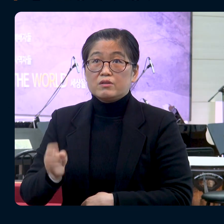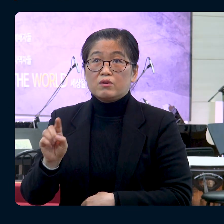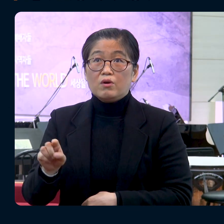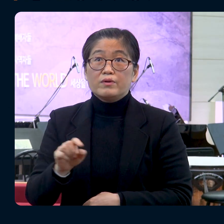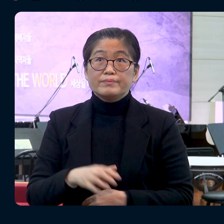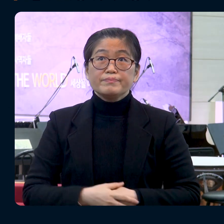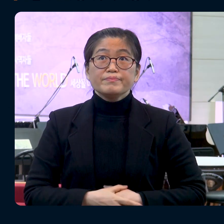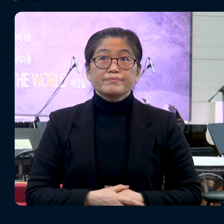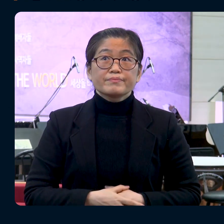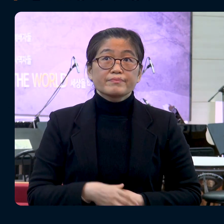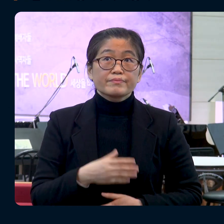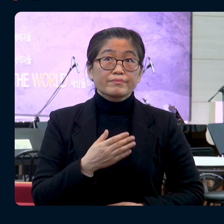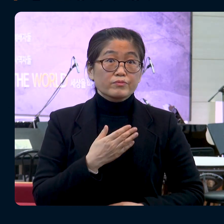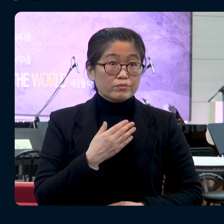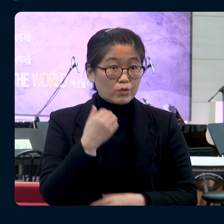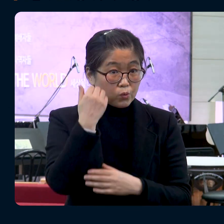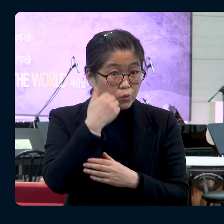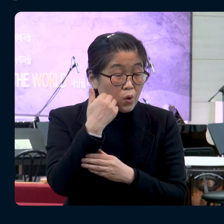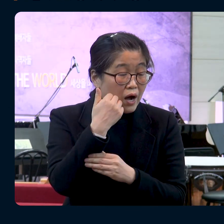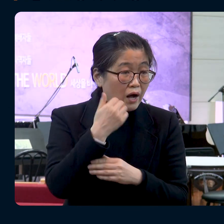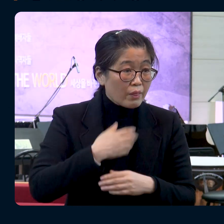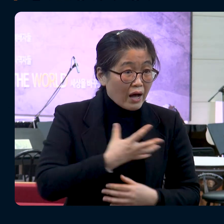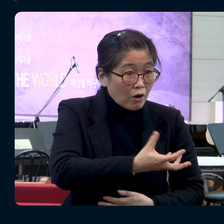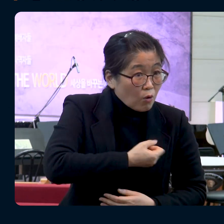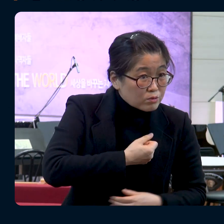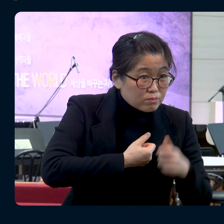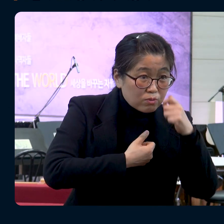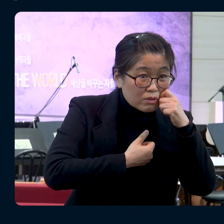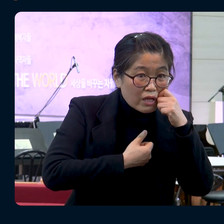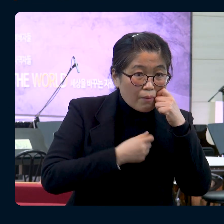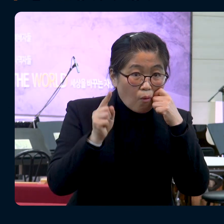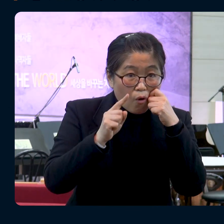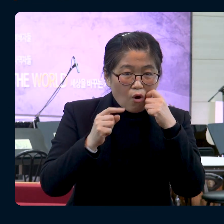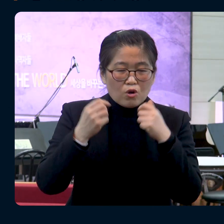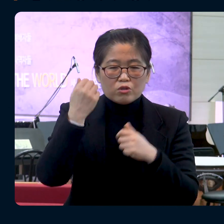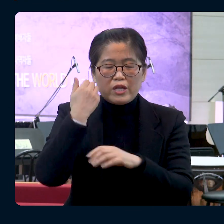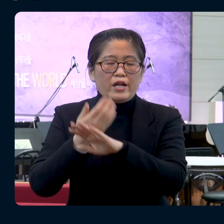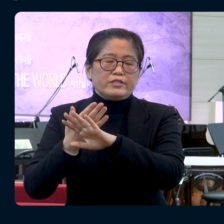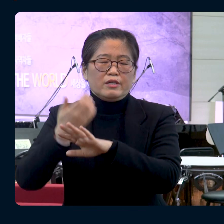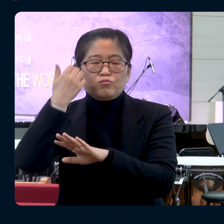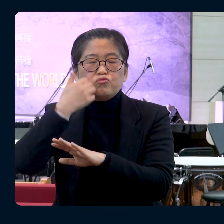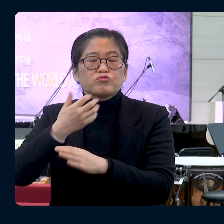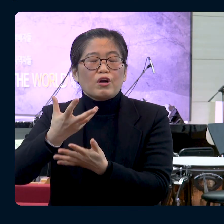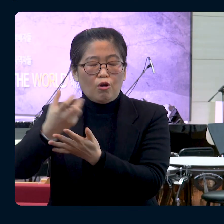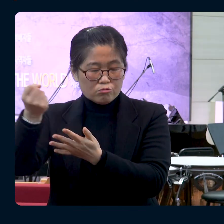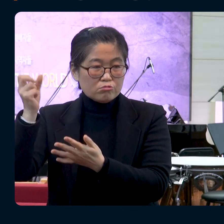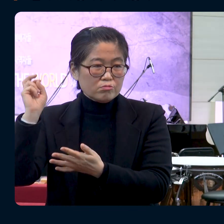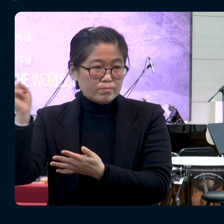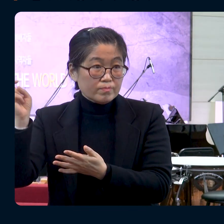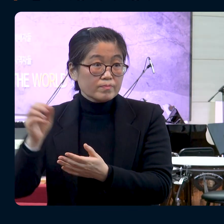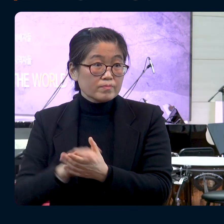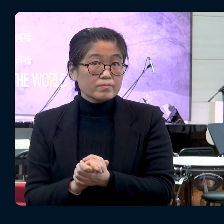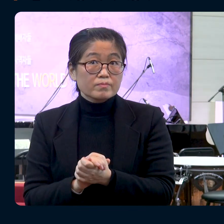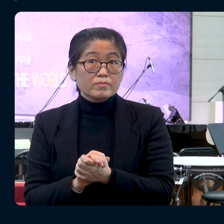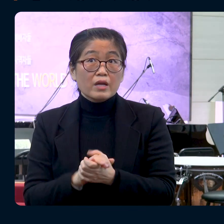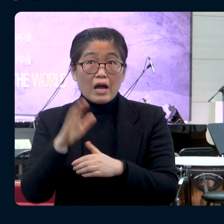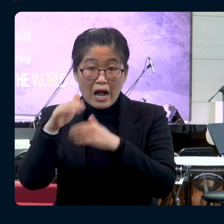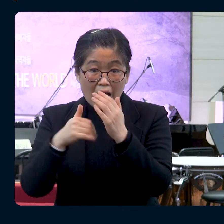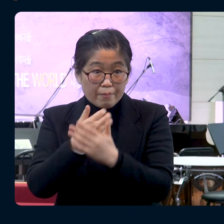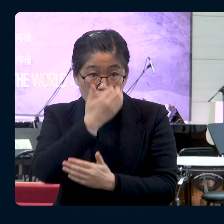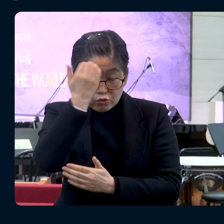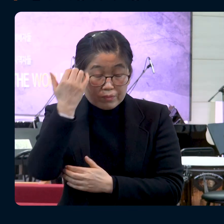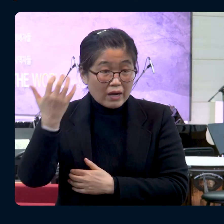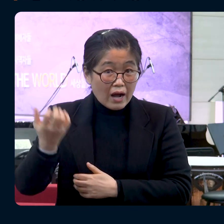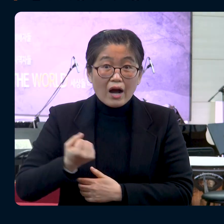거예요. 내가 안 거둬도 괜찮아요. 누군가 거둘 거예요. 어차피 주님이 거두시는 거니까. 이게 하나님의